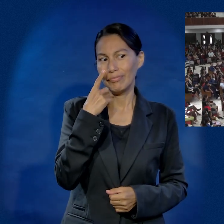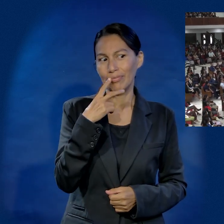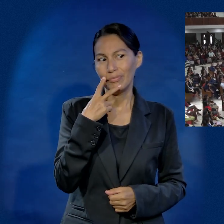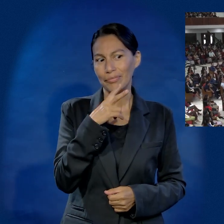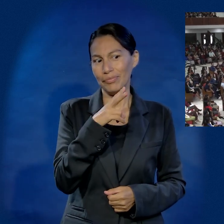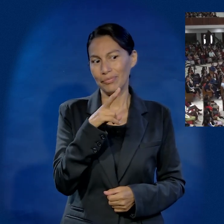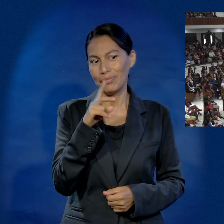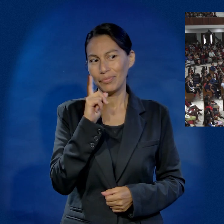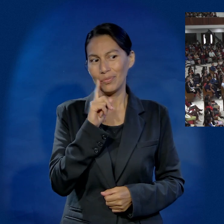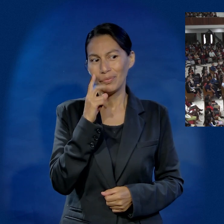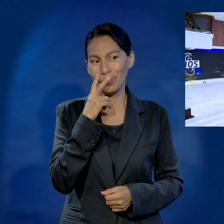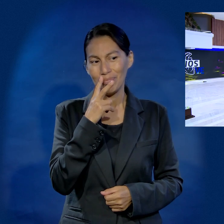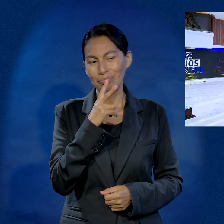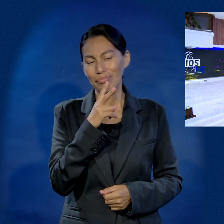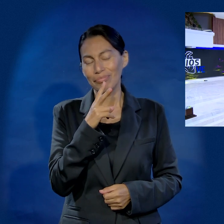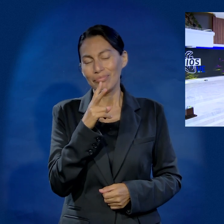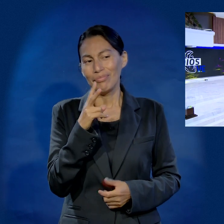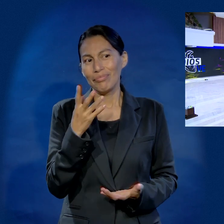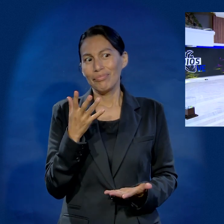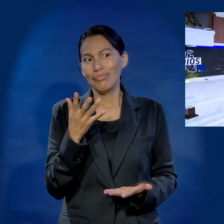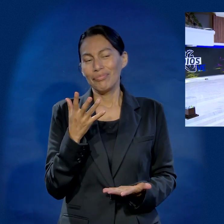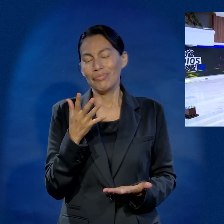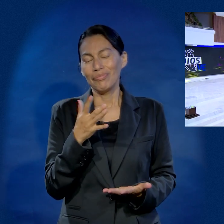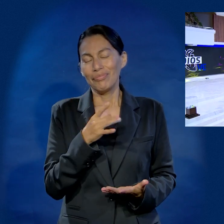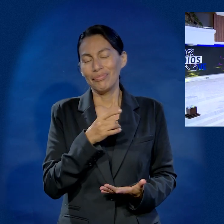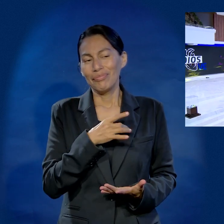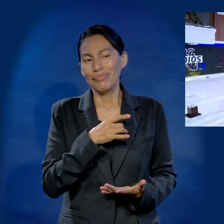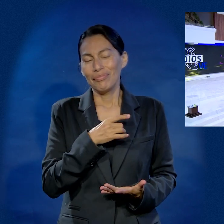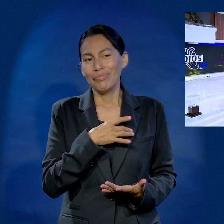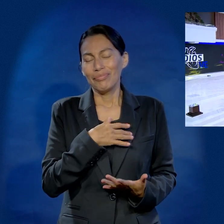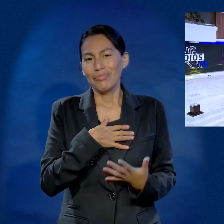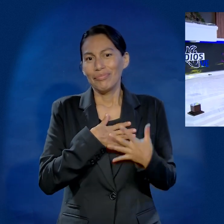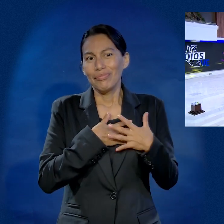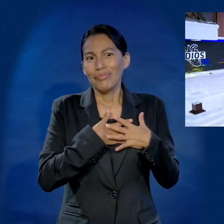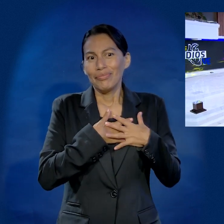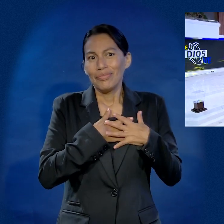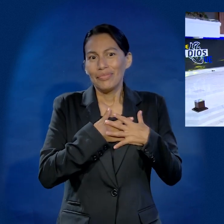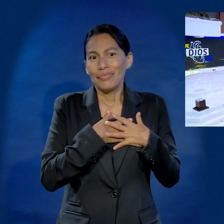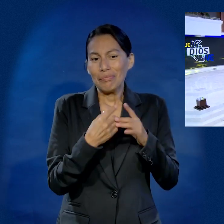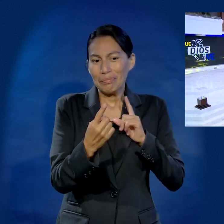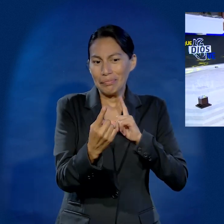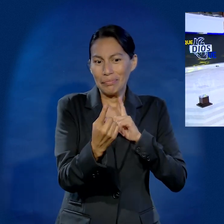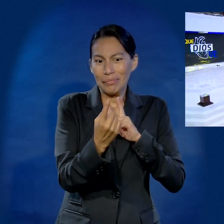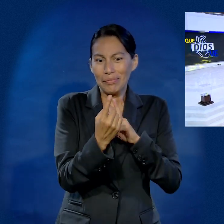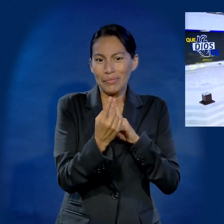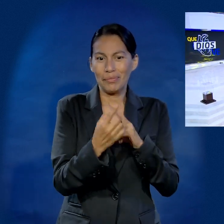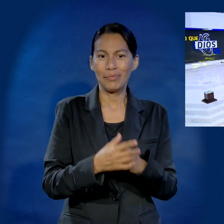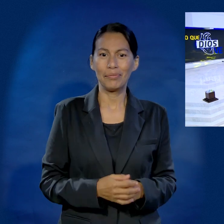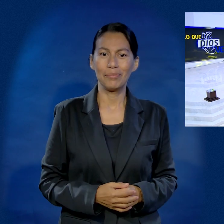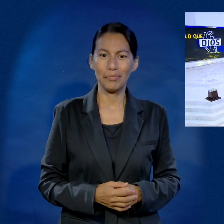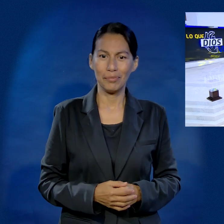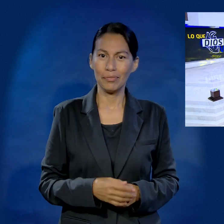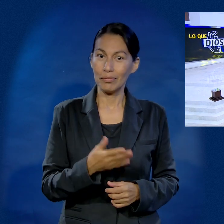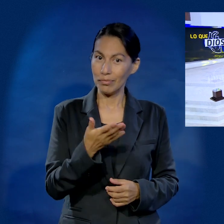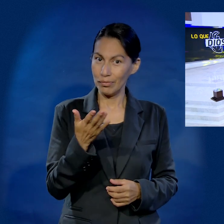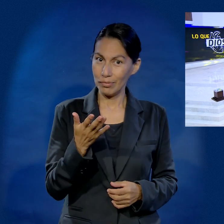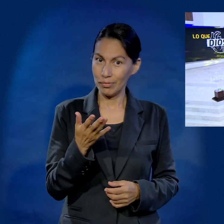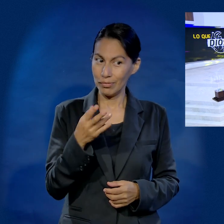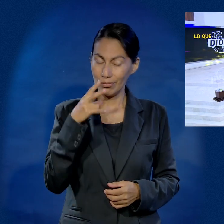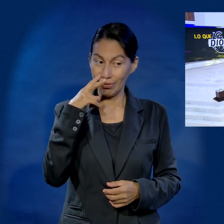la mirada. Cuando estés cerca del muchacho que hace latir tu corazón, estén a corta